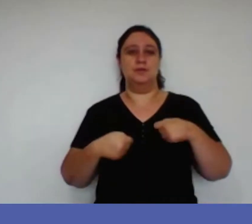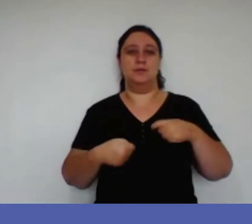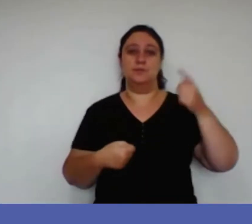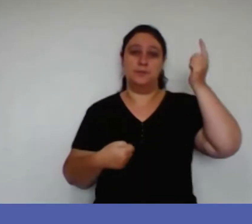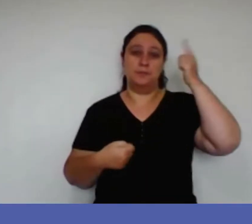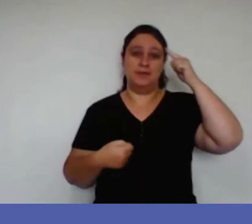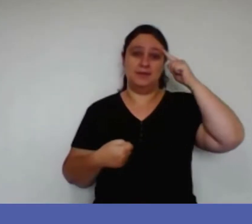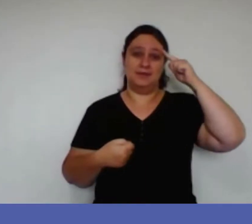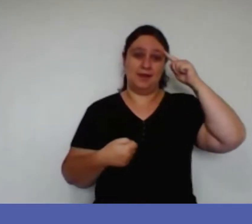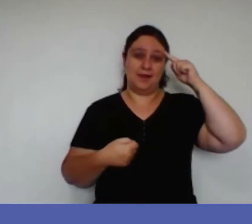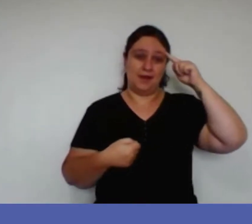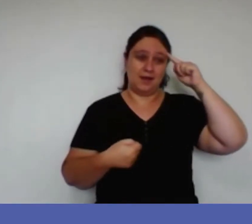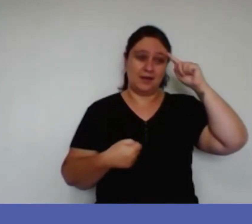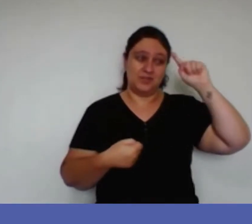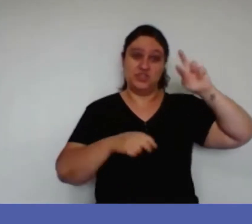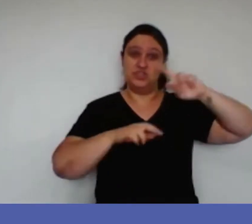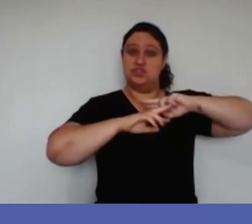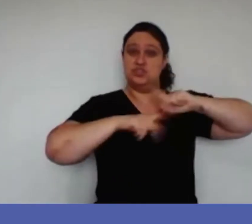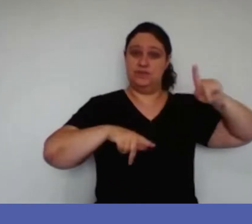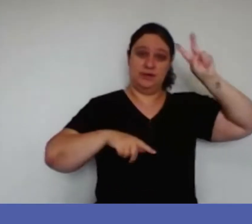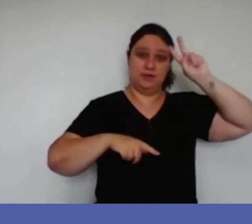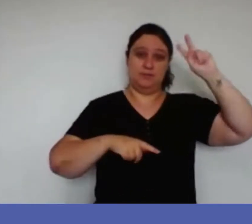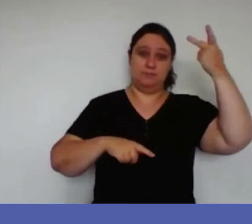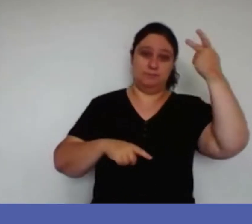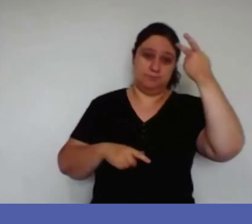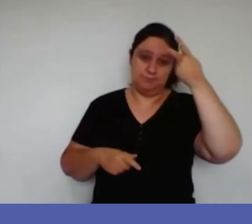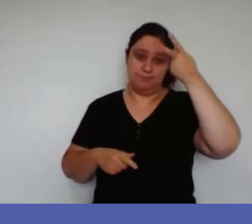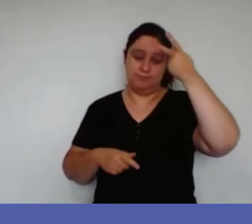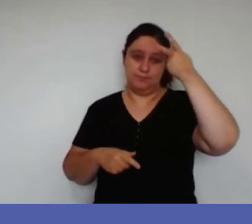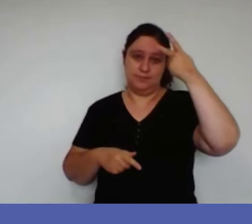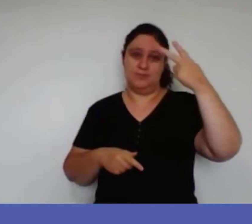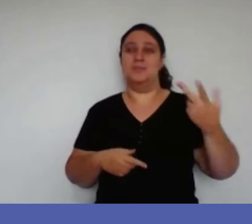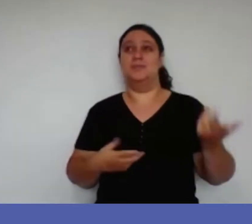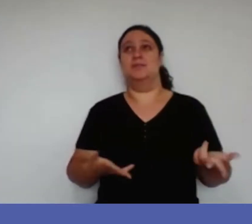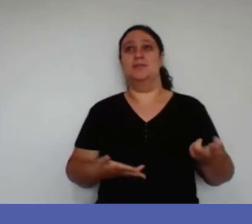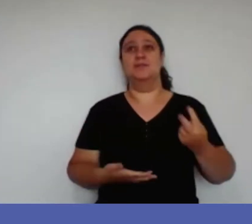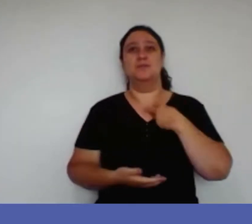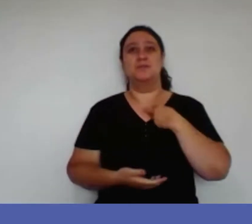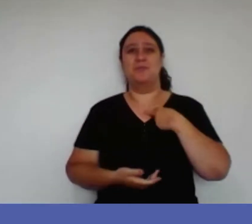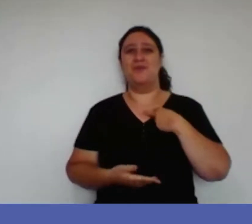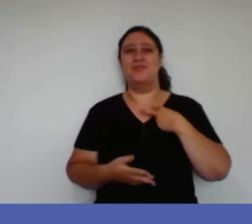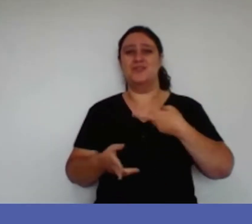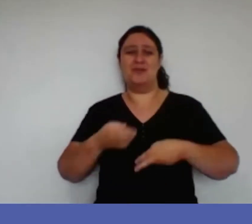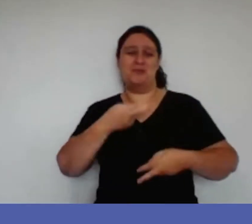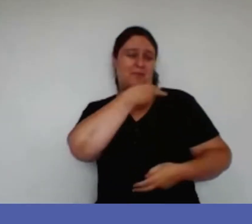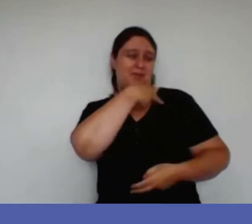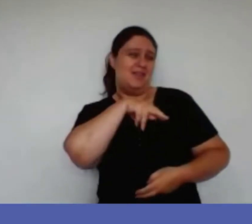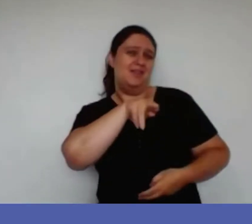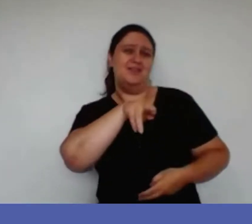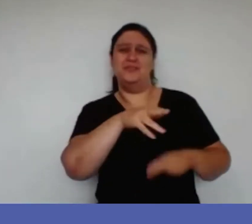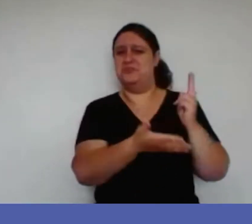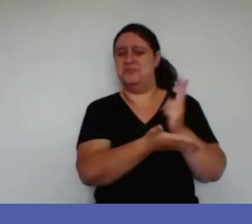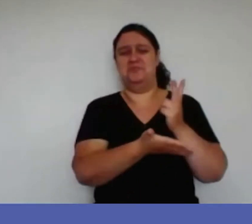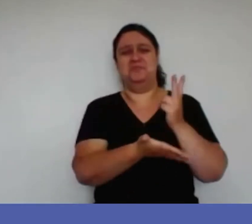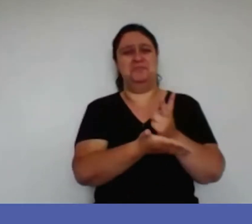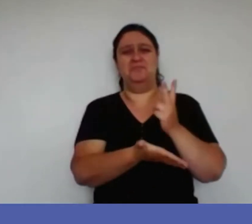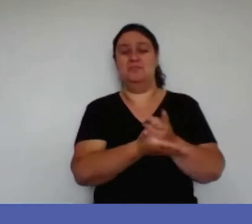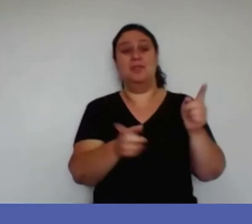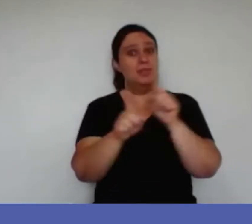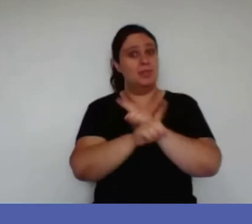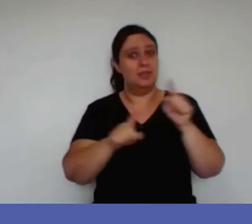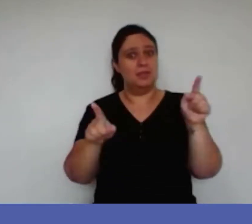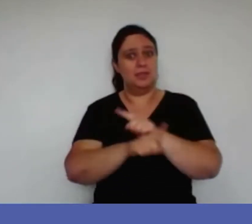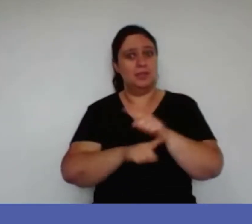caixa. Não fica como todo mundo, todos os religiosos pensam. Nós não somos